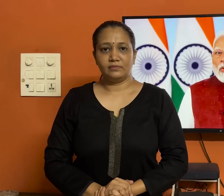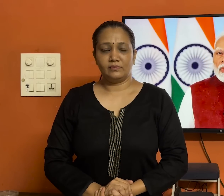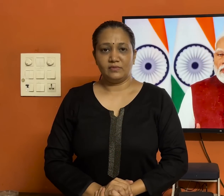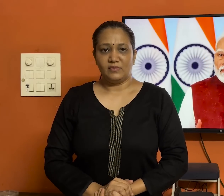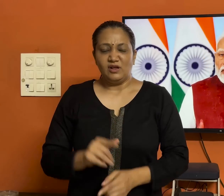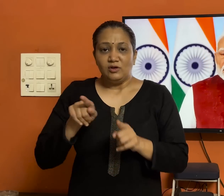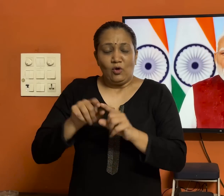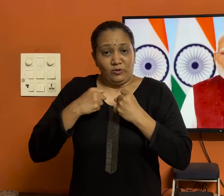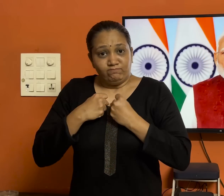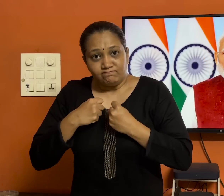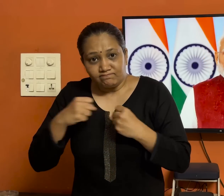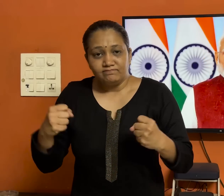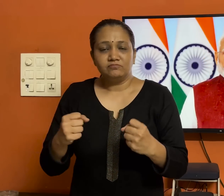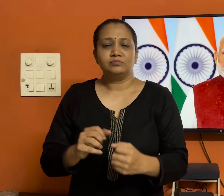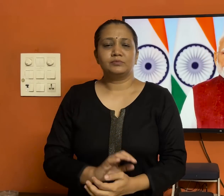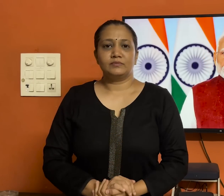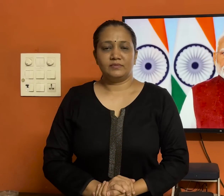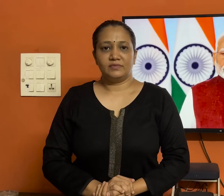मैं उनकी वीरता,